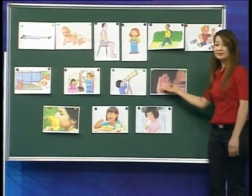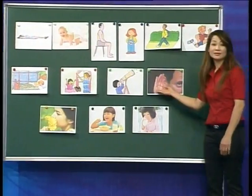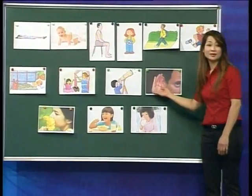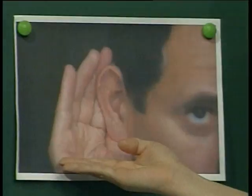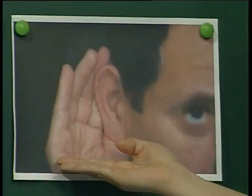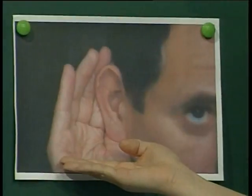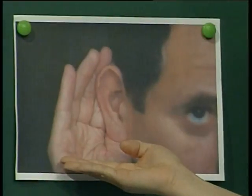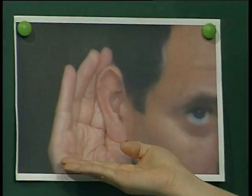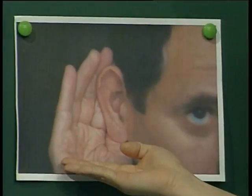Nghe